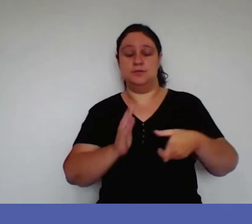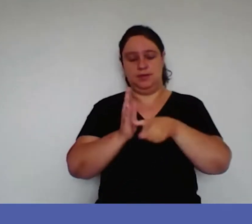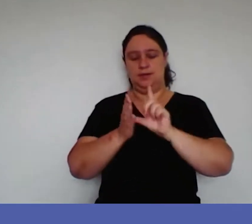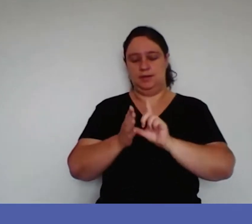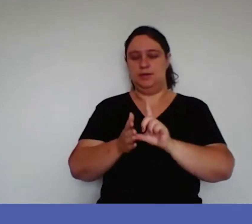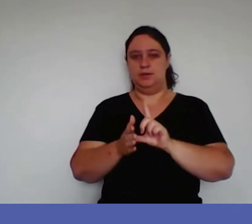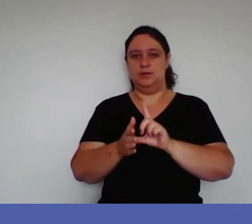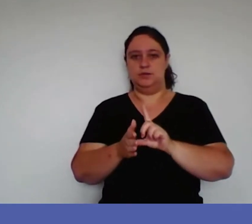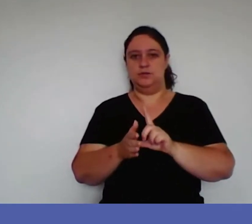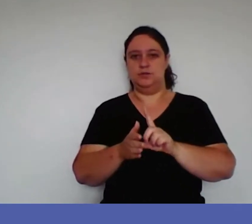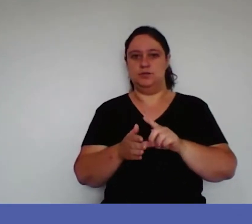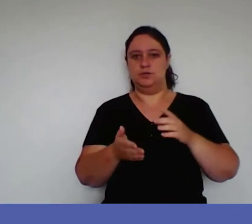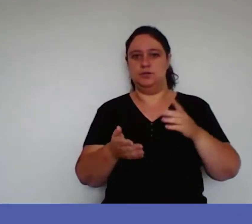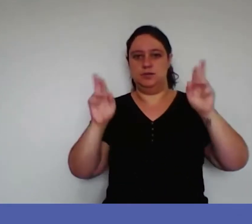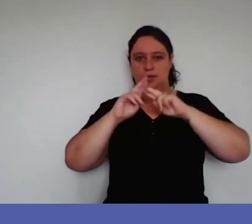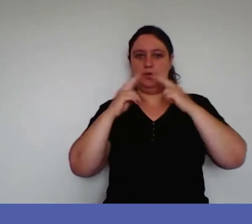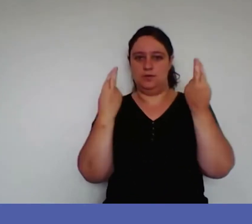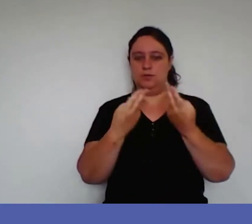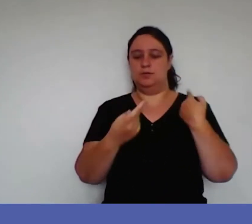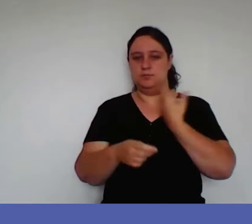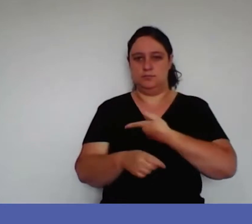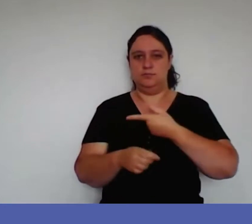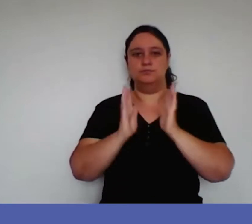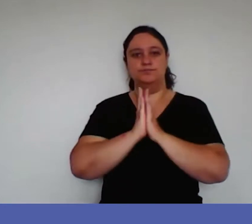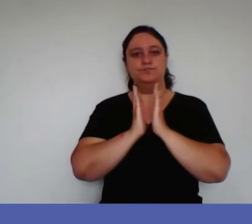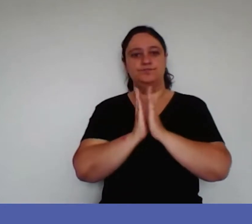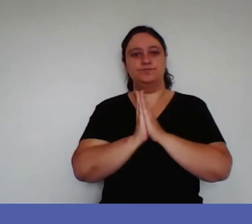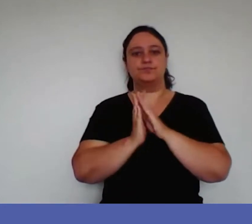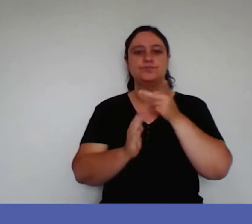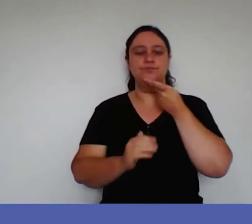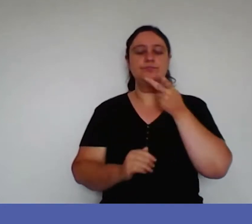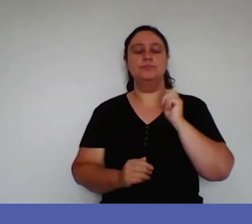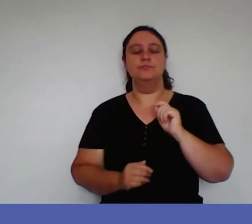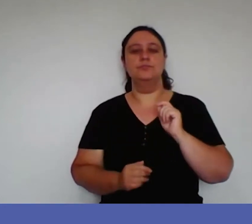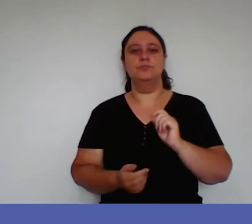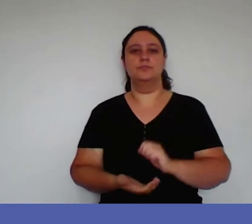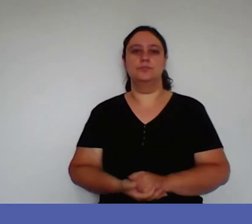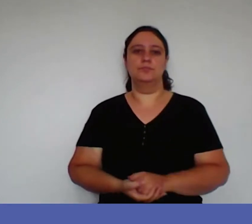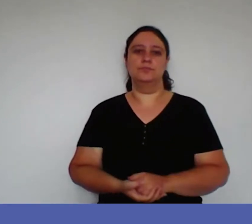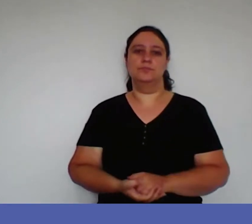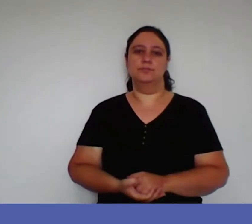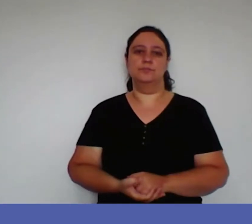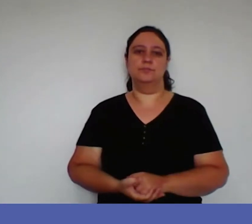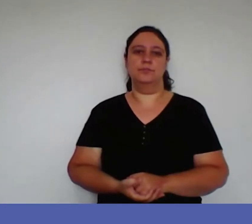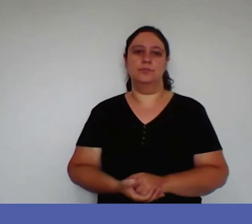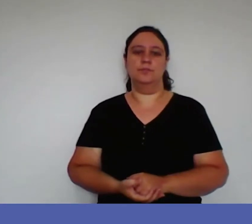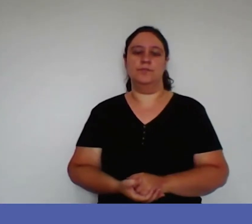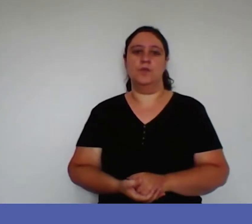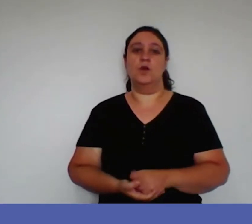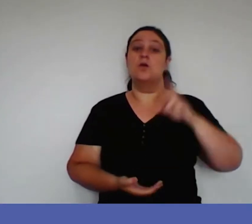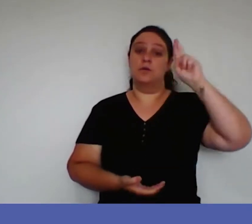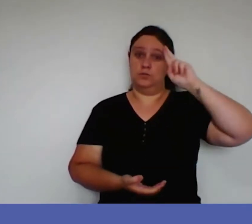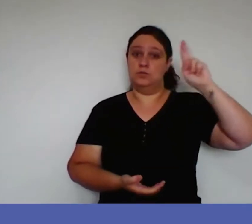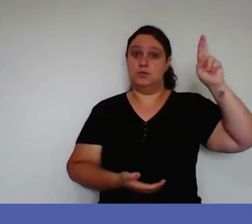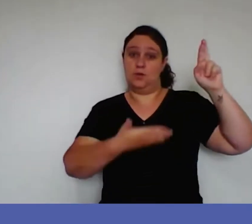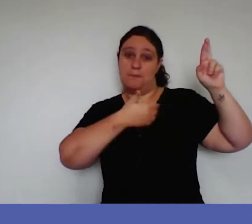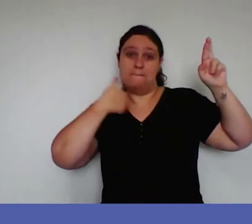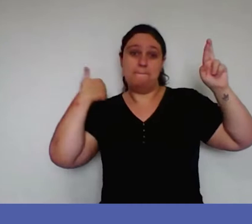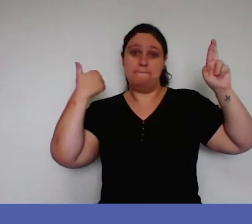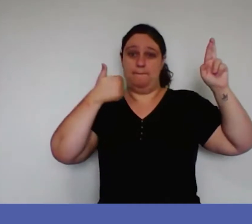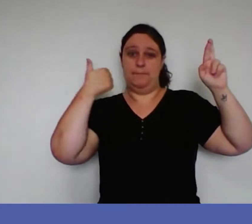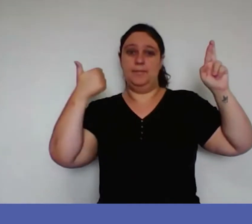oração. Eu disse para eles que quando o Senhor turbinou, porque chegada a última